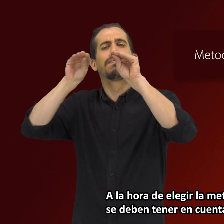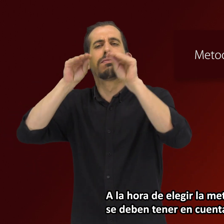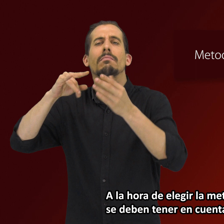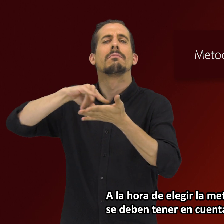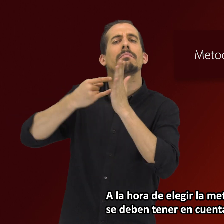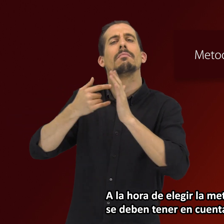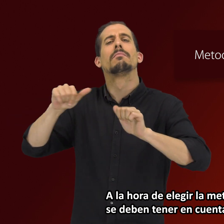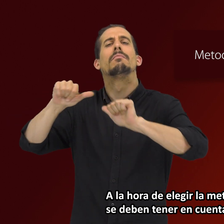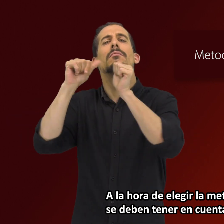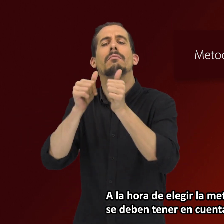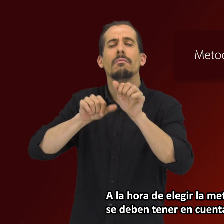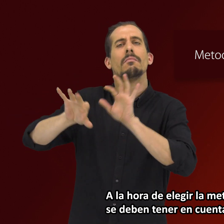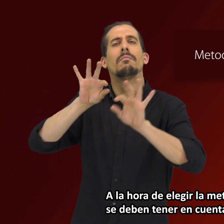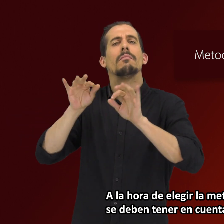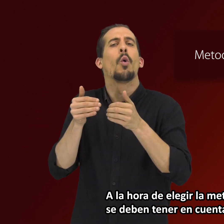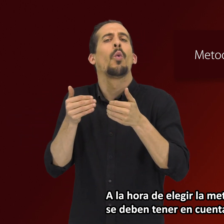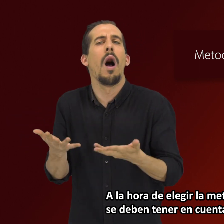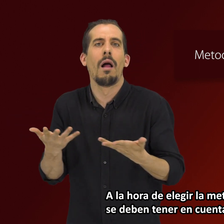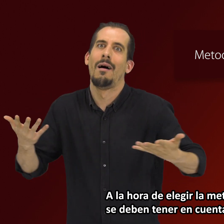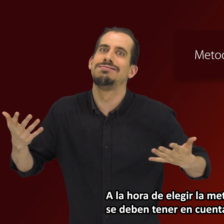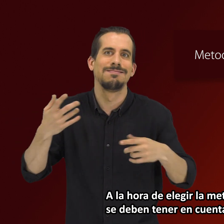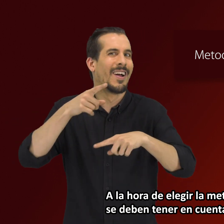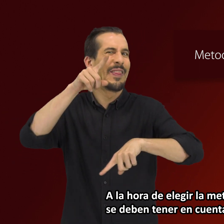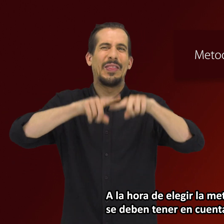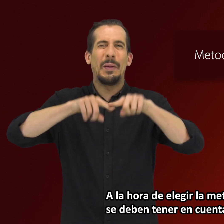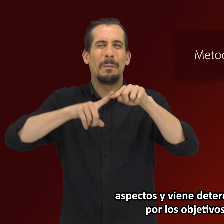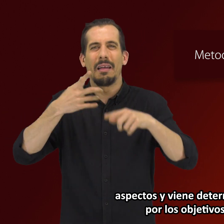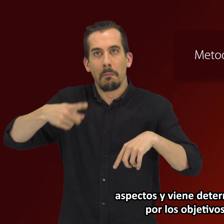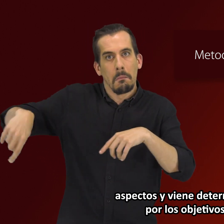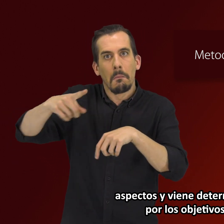A la hora de elegir la metodología, se deben tener en cuenta algunos aspectos y